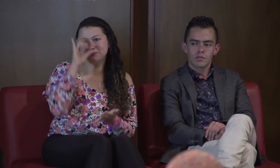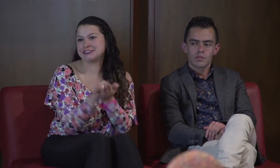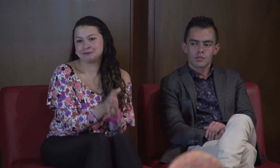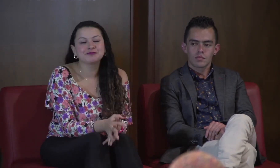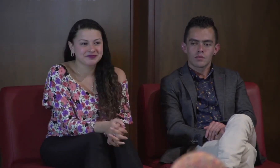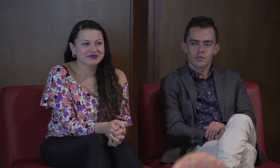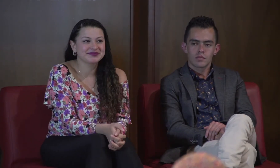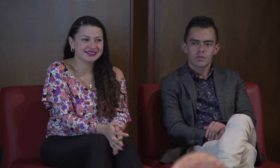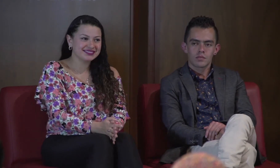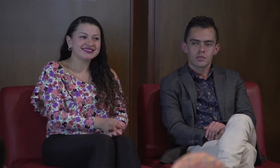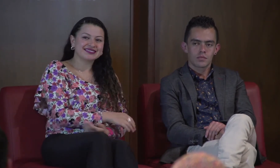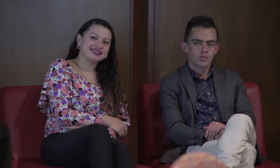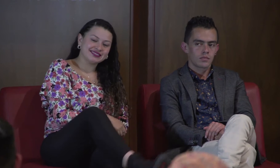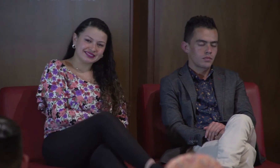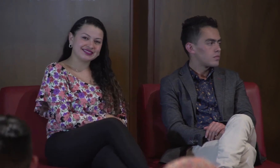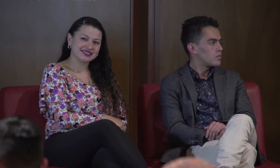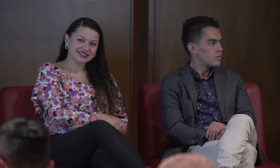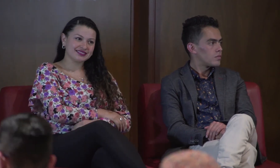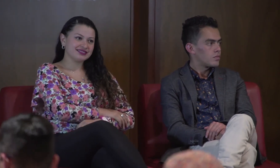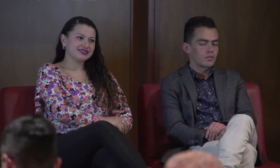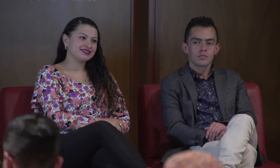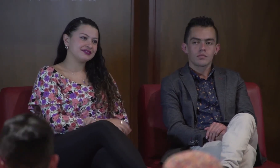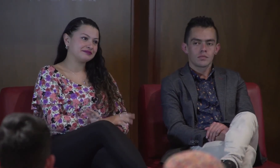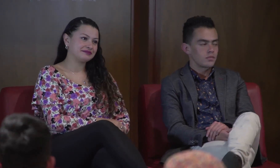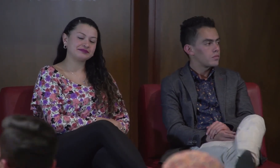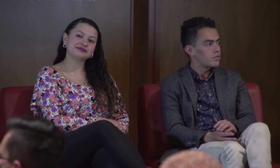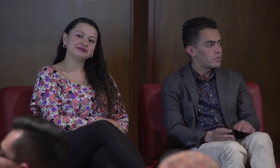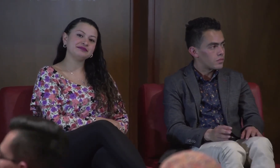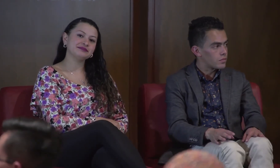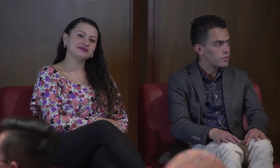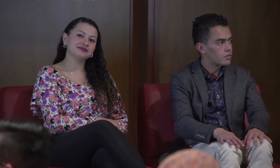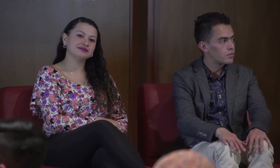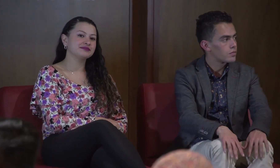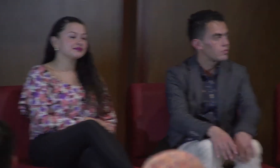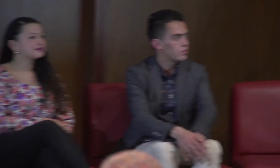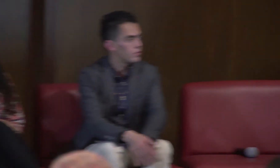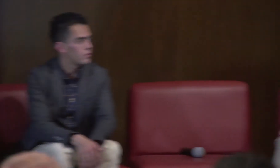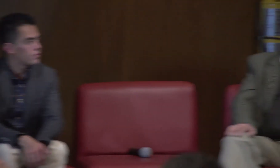de parámetros o factores que hay que tener en cuenta al momento de hablar de los registros en lengua de señas colombiana.